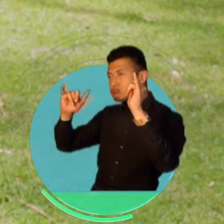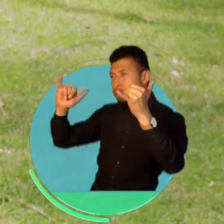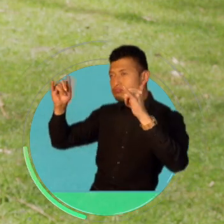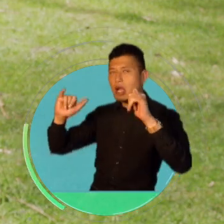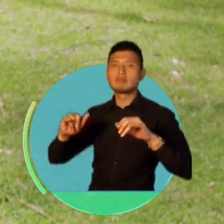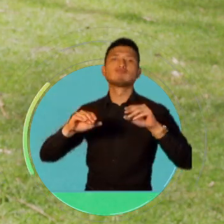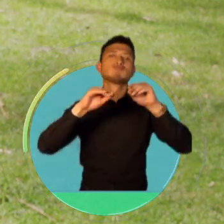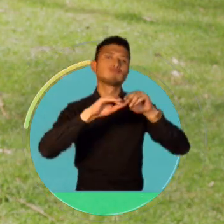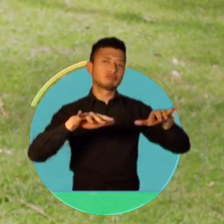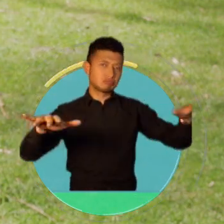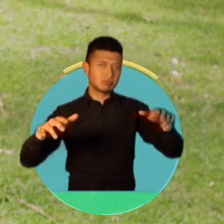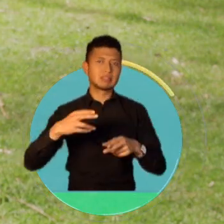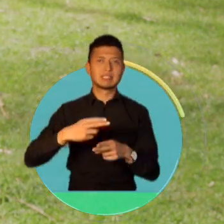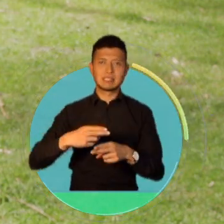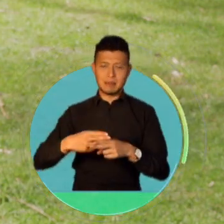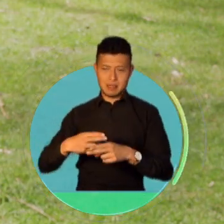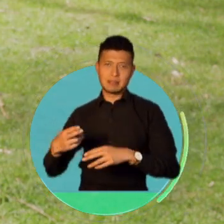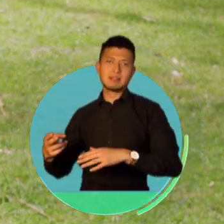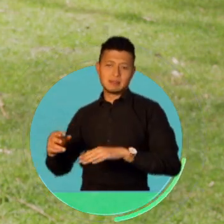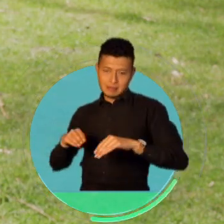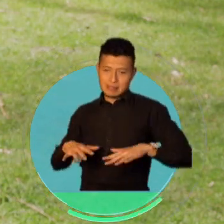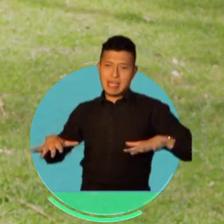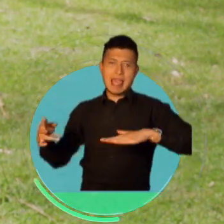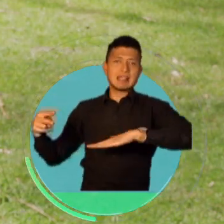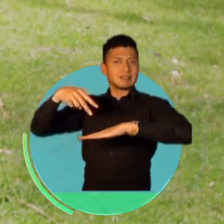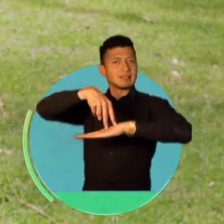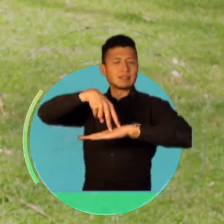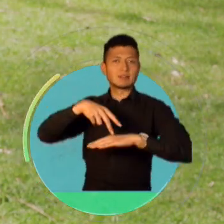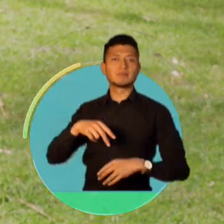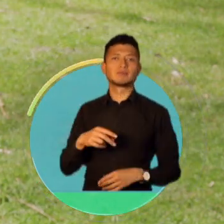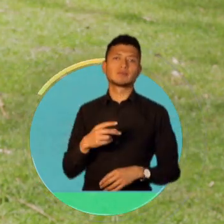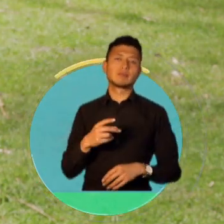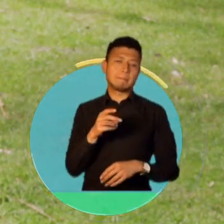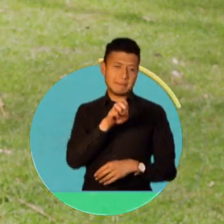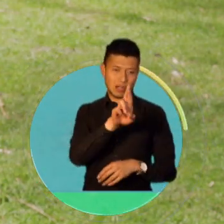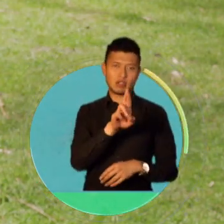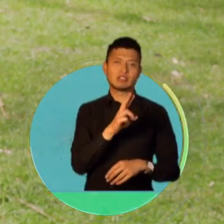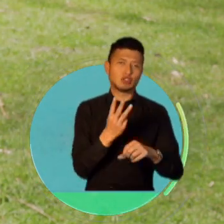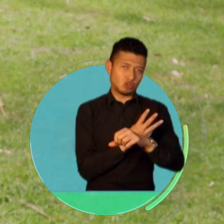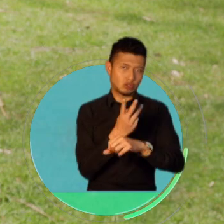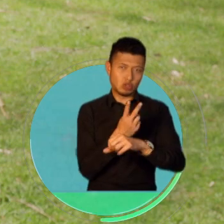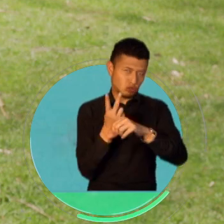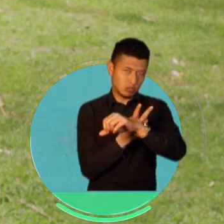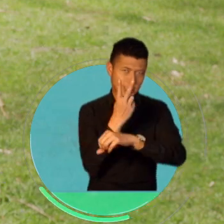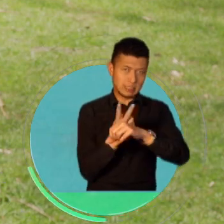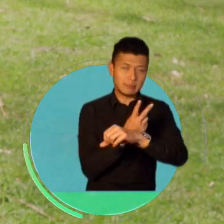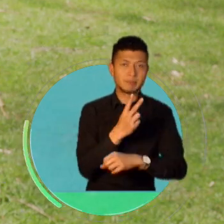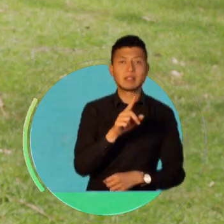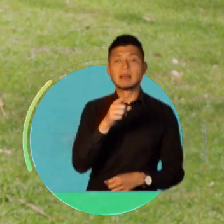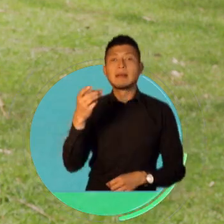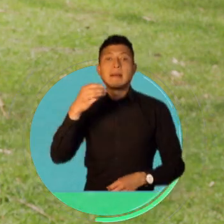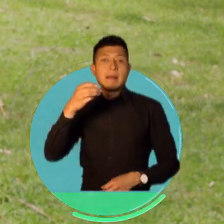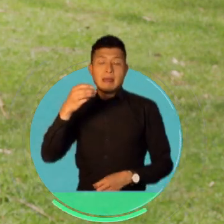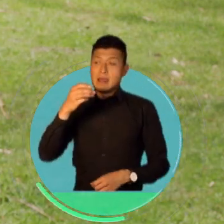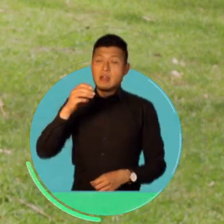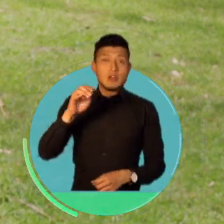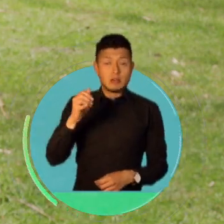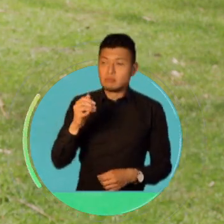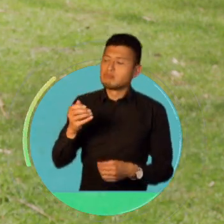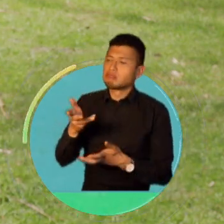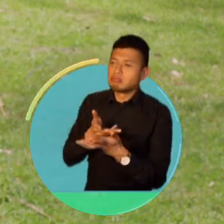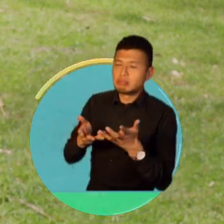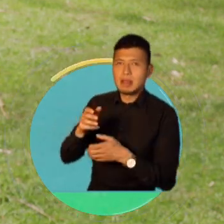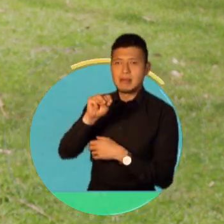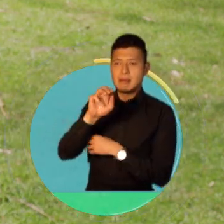y eso es escenario son dos horas el miércoles el día jueves tenemos un magazín el magacín